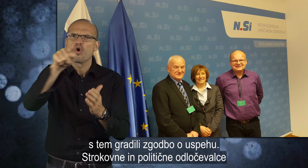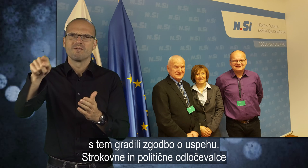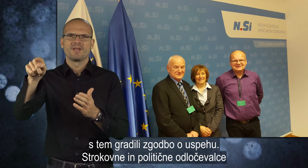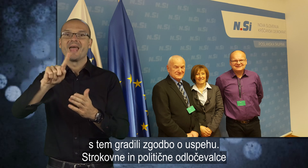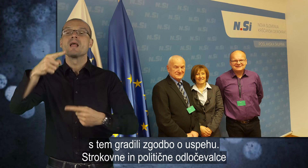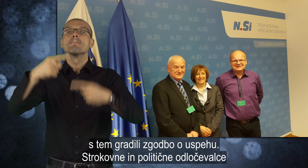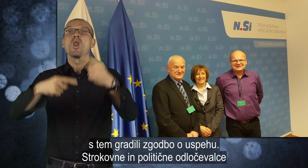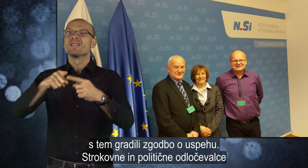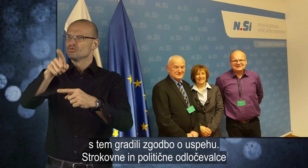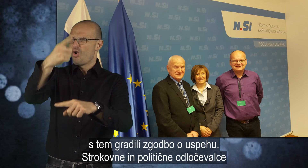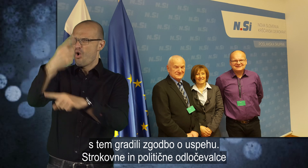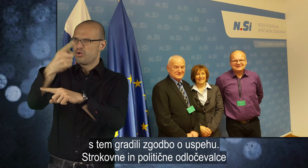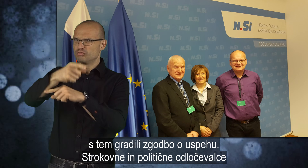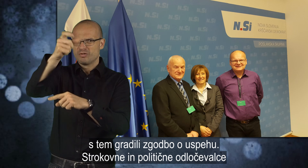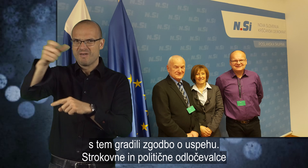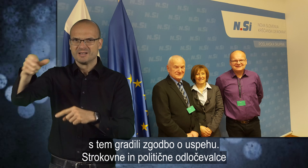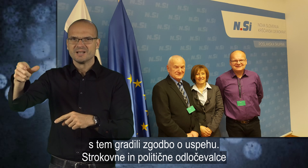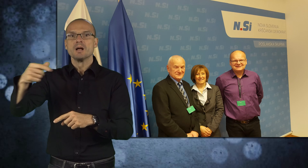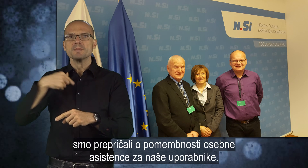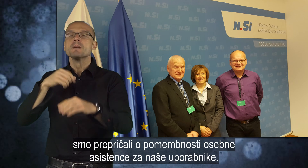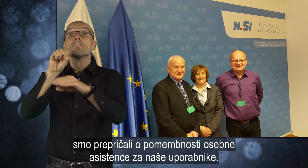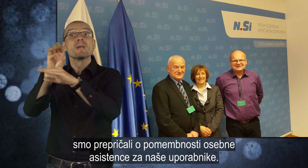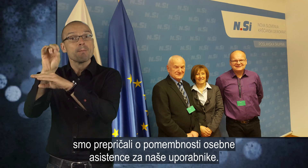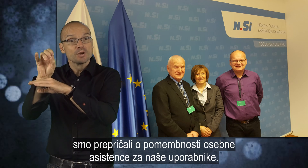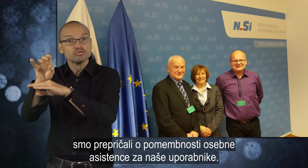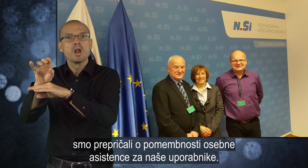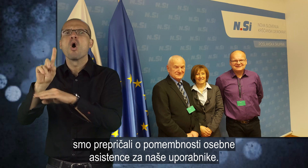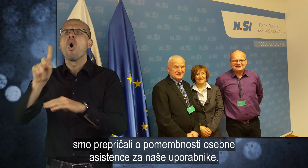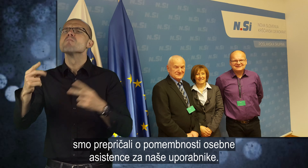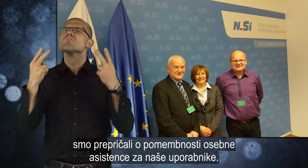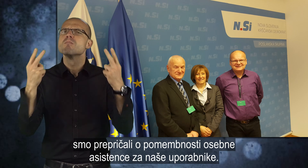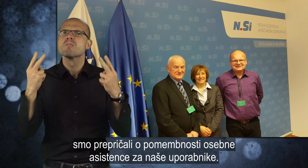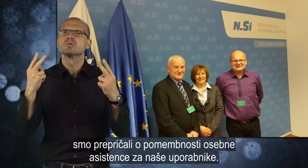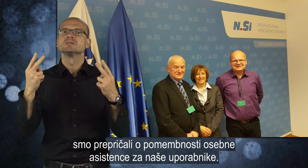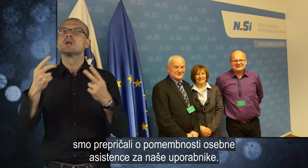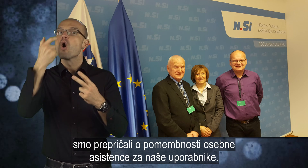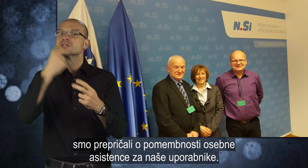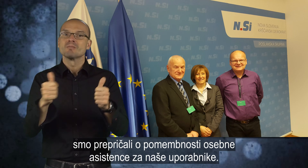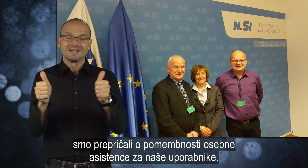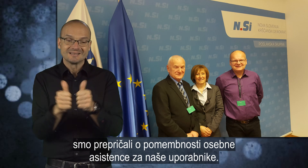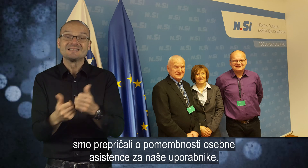Strokovne in politične odločevalce smo prepričali o pomembnosti osebne asistence za naše uporabnike.